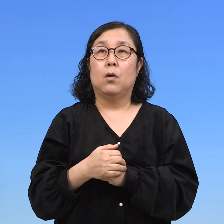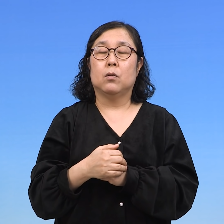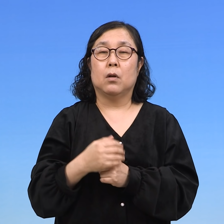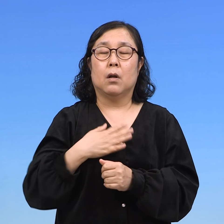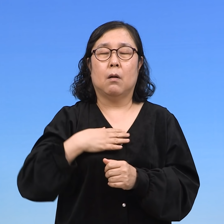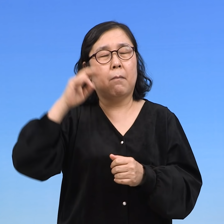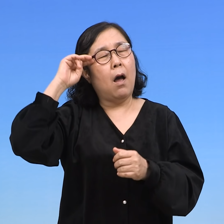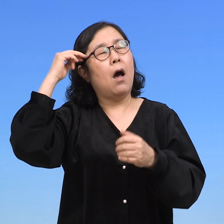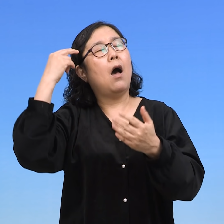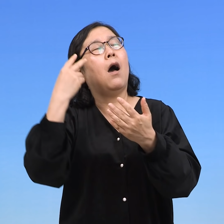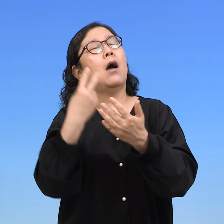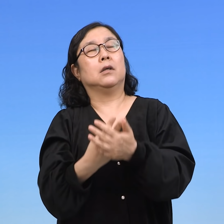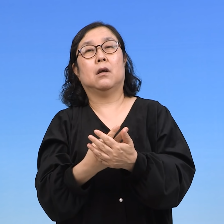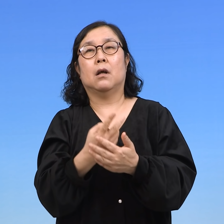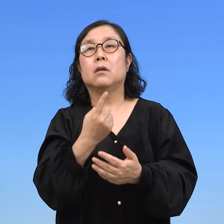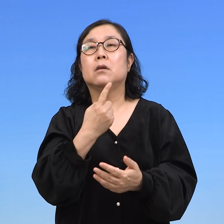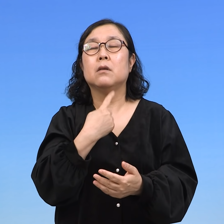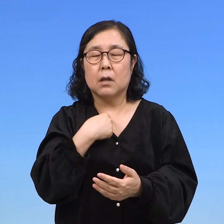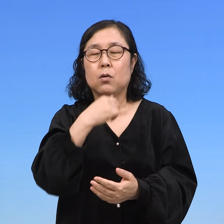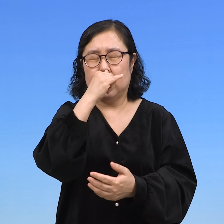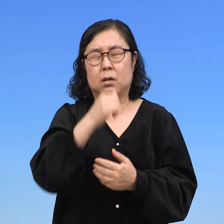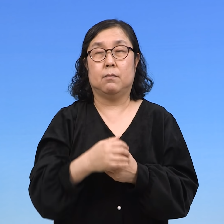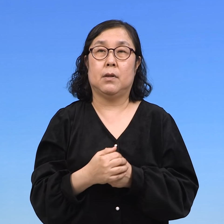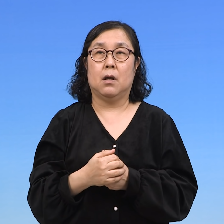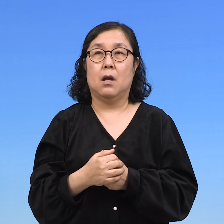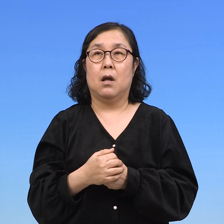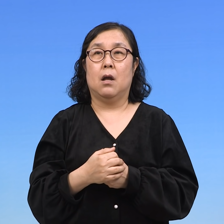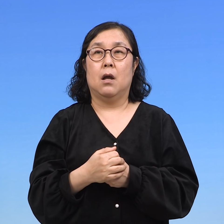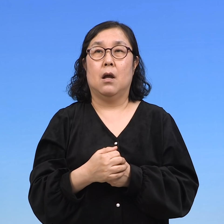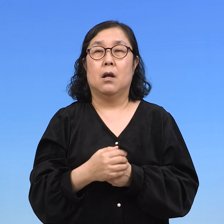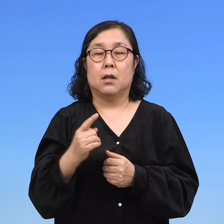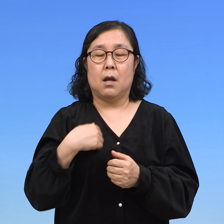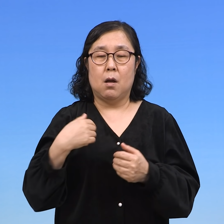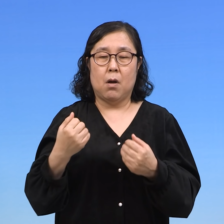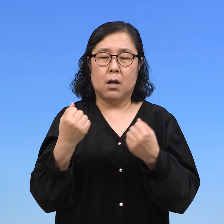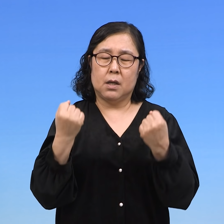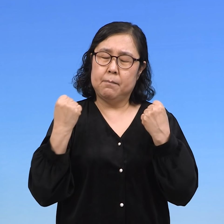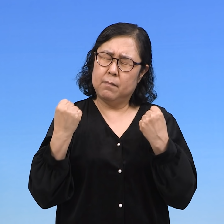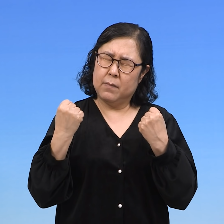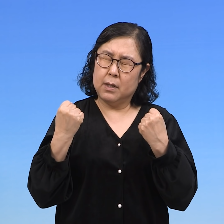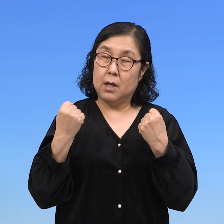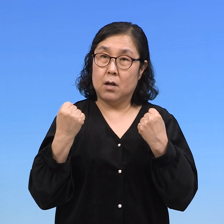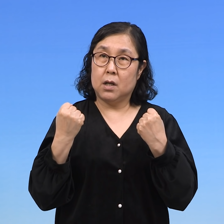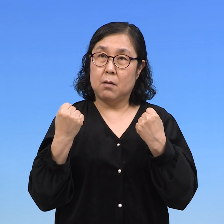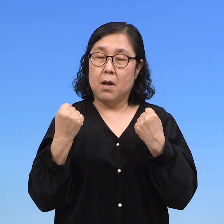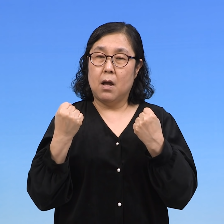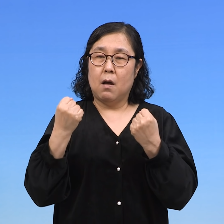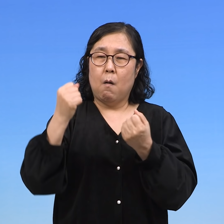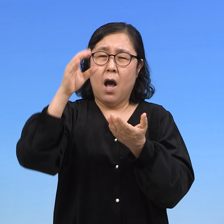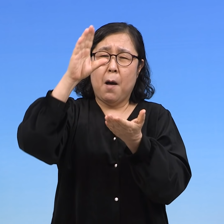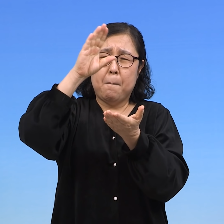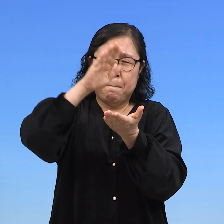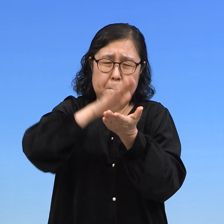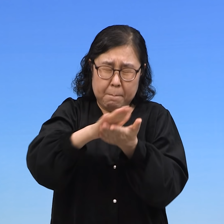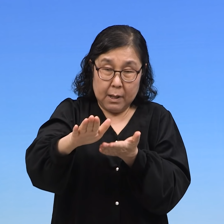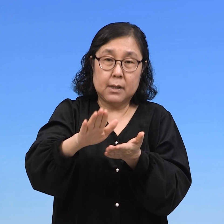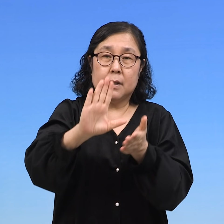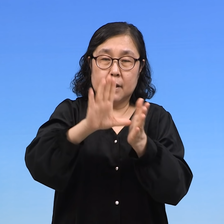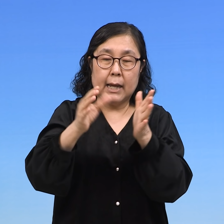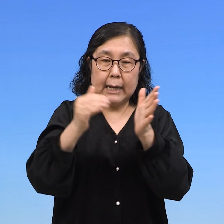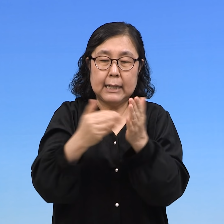기절한 적도 있습니다 집에서 옷 갈아입다가 막 쓰러지고 막 이런 일들을 체력의 한계까지 다다르는 이런 일들을